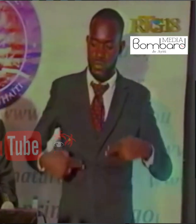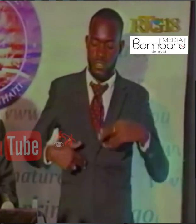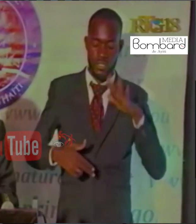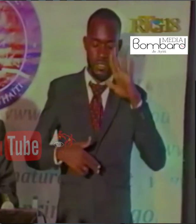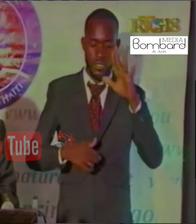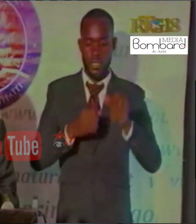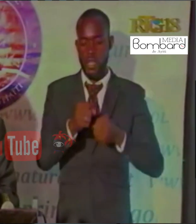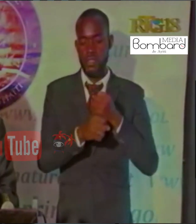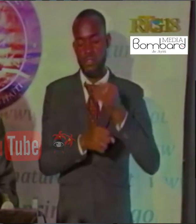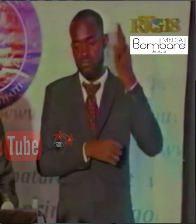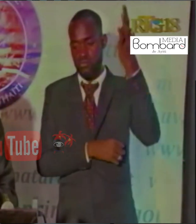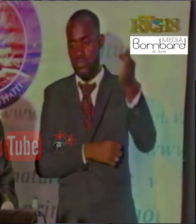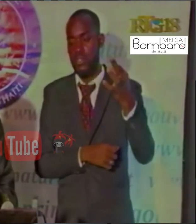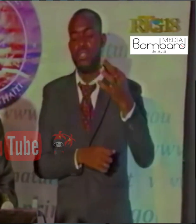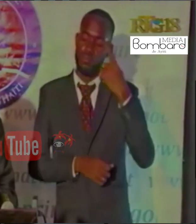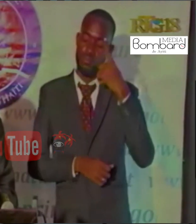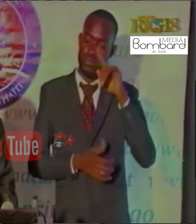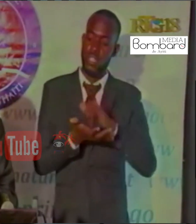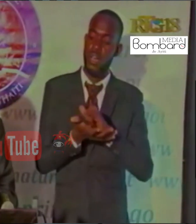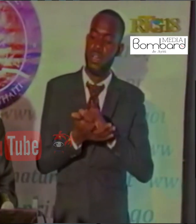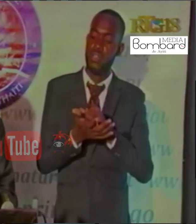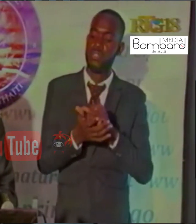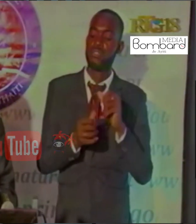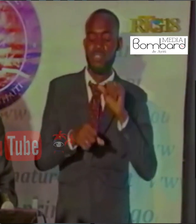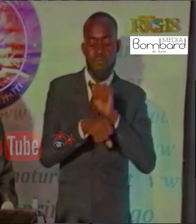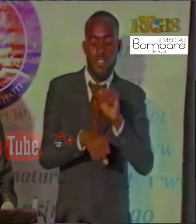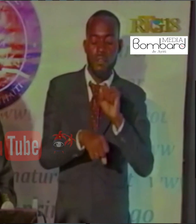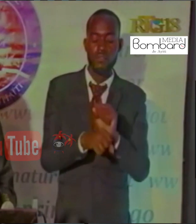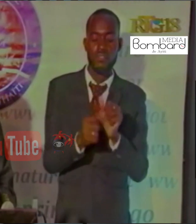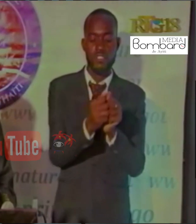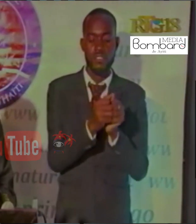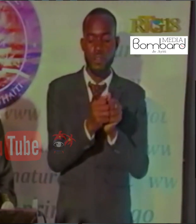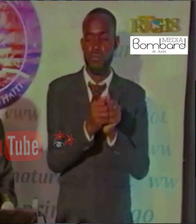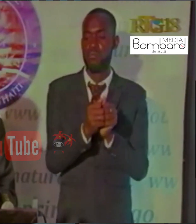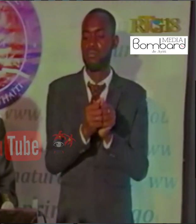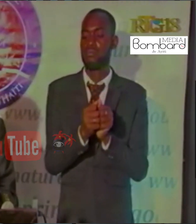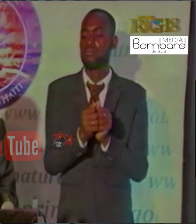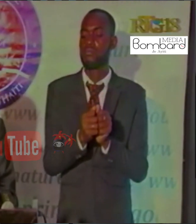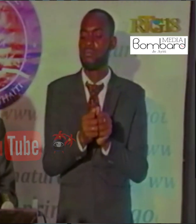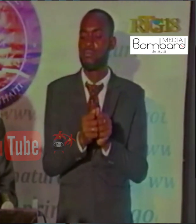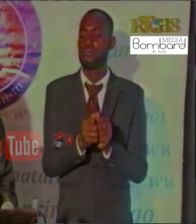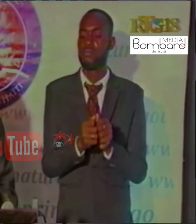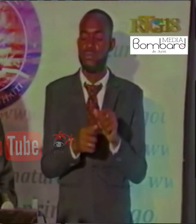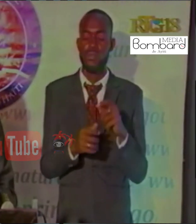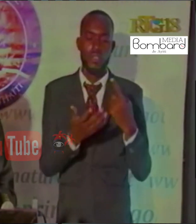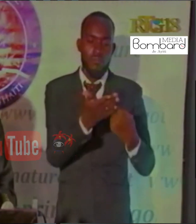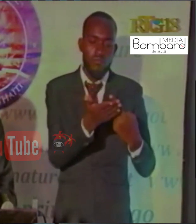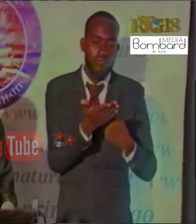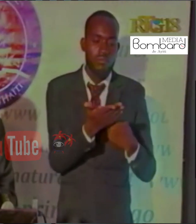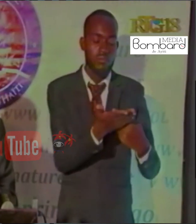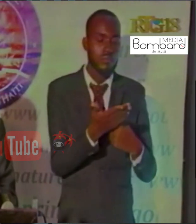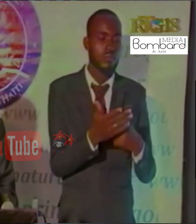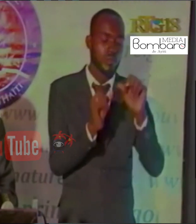années. En effet, travaillons ensemble. Dialoguons pour retrouver la